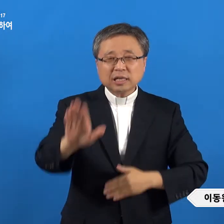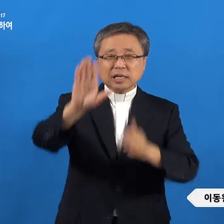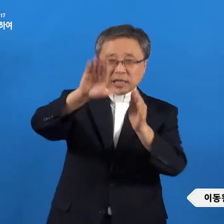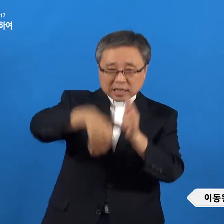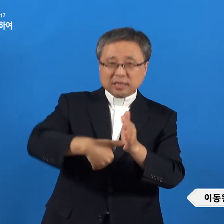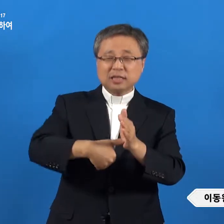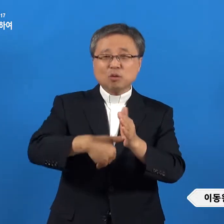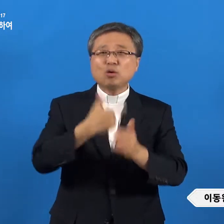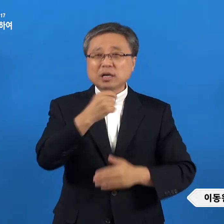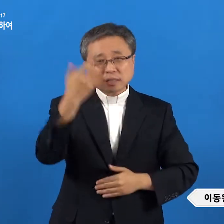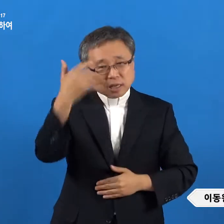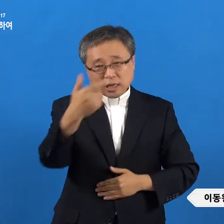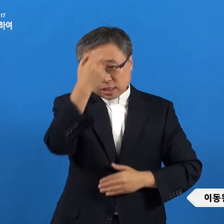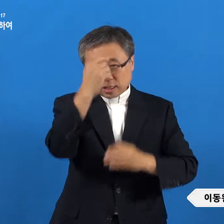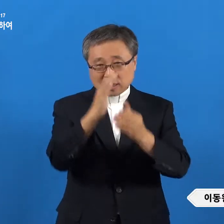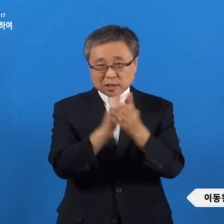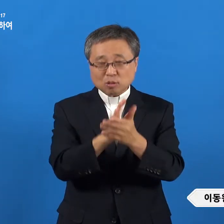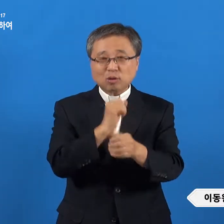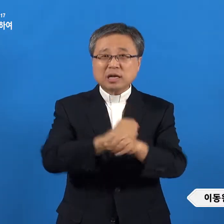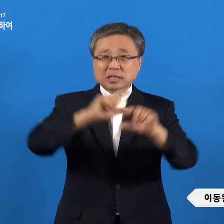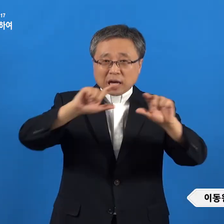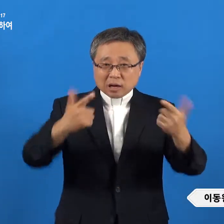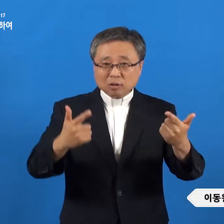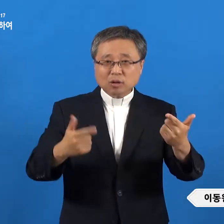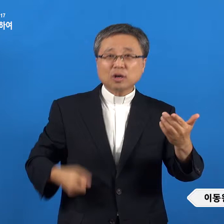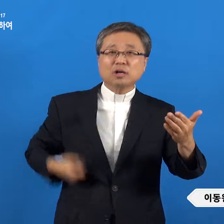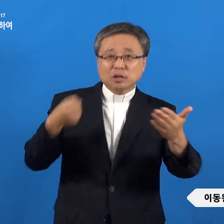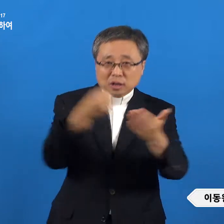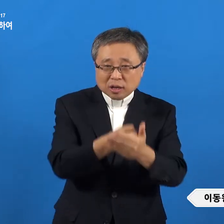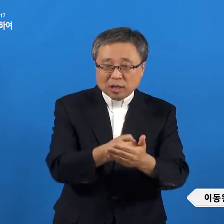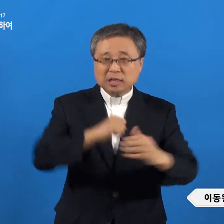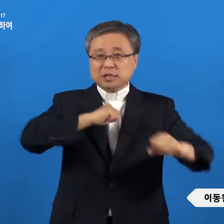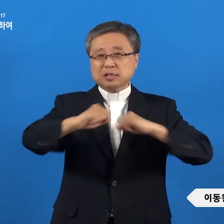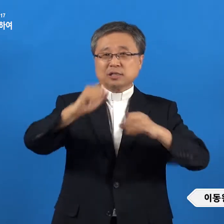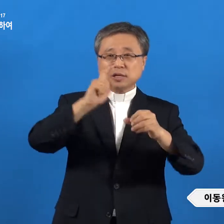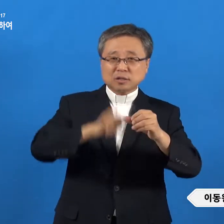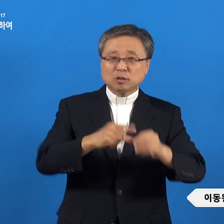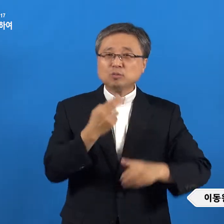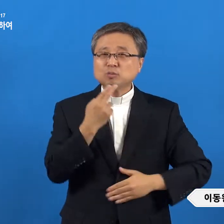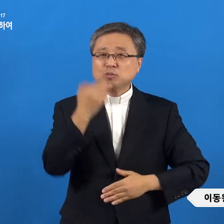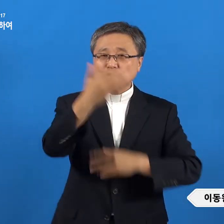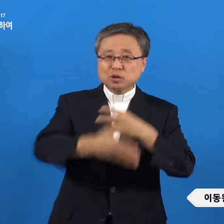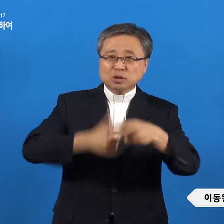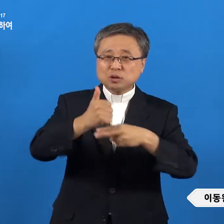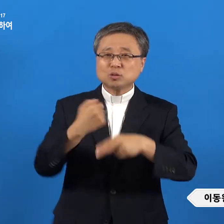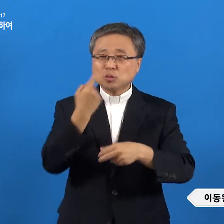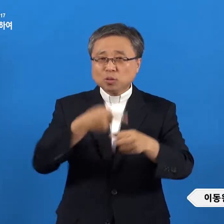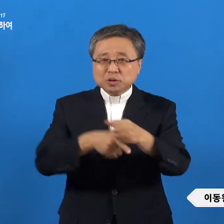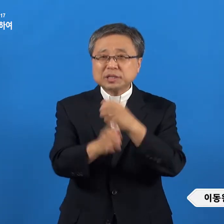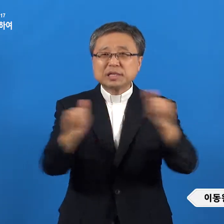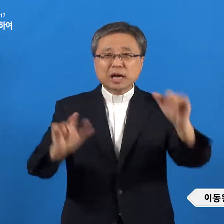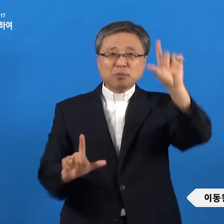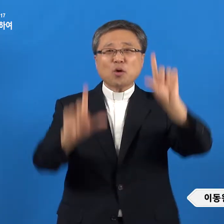기도도 안 하고 결정하는 것. 실천적 무신론자의 모습입니다. 그러나 우리 신앙의